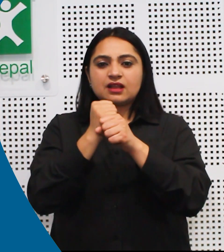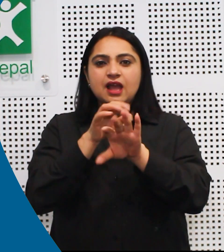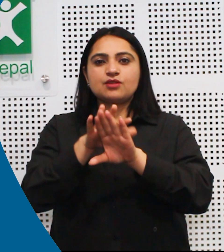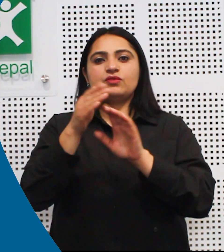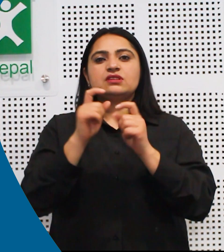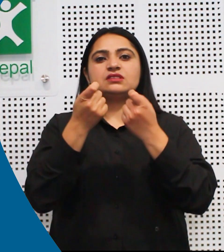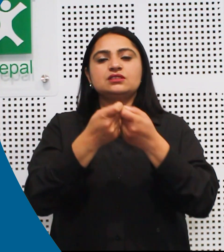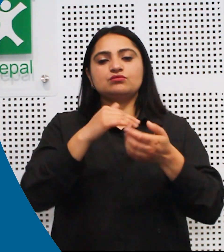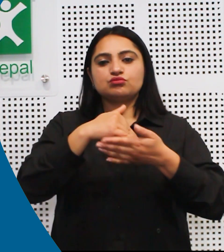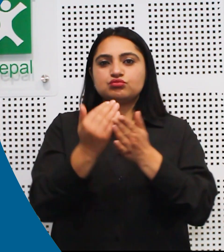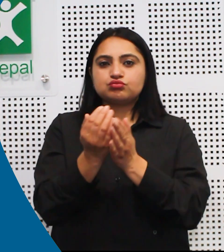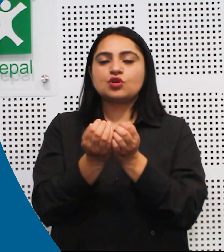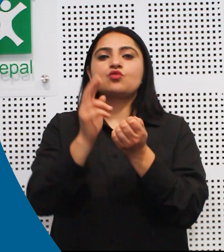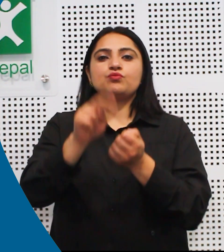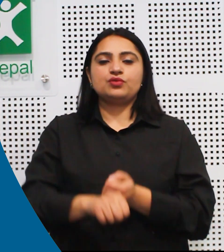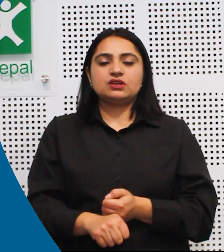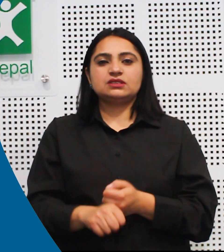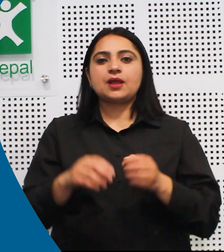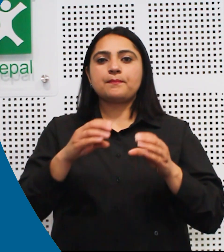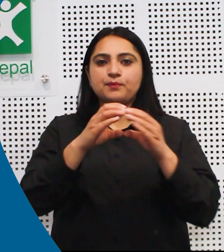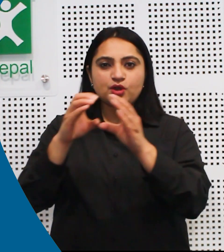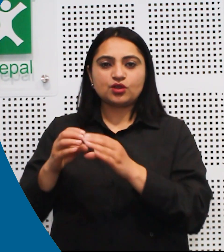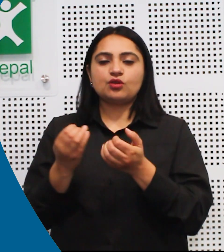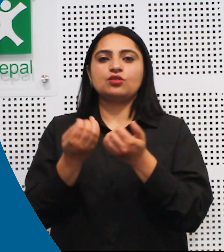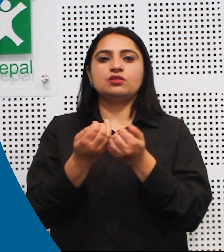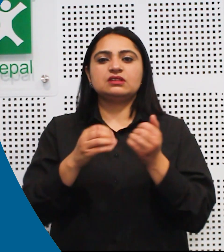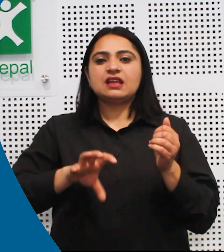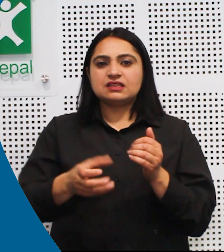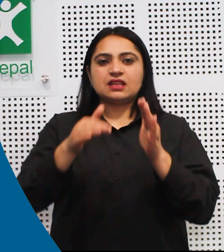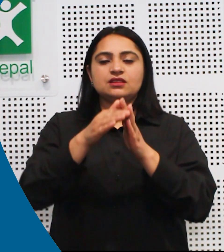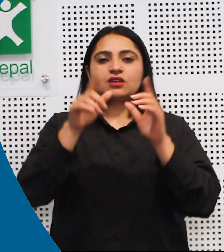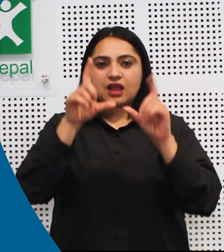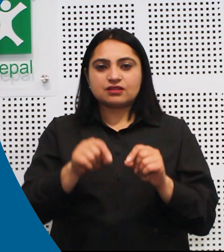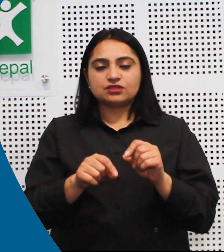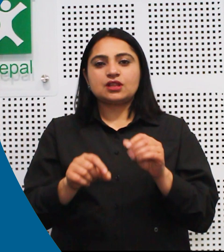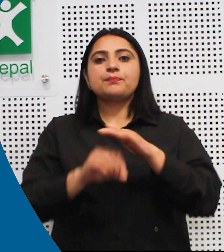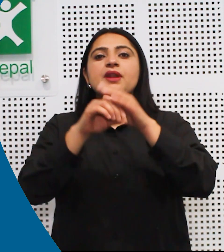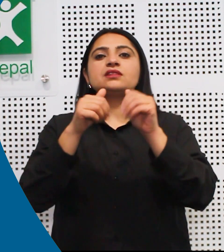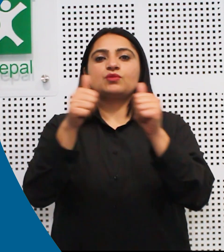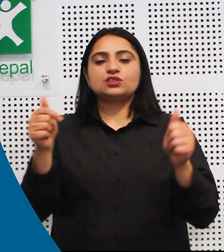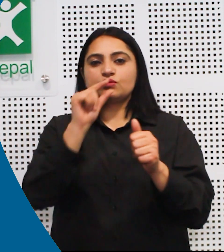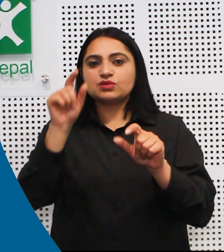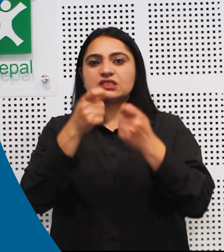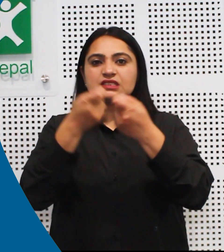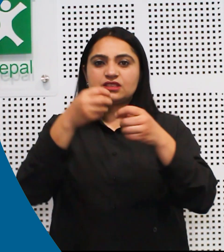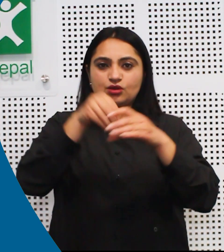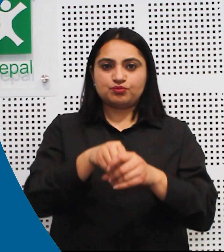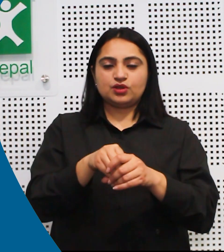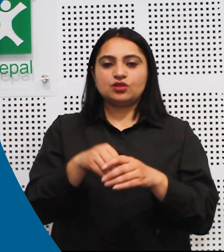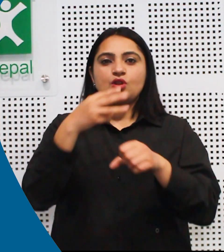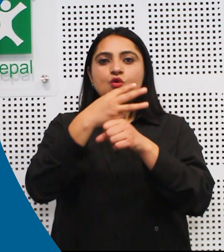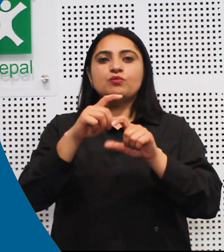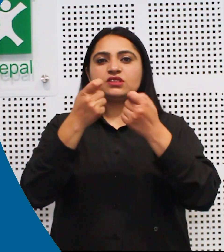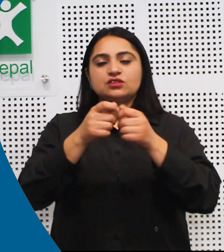क्षेत्रमा वर्गीकरण गर्नुपर्दछ। वर्गीकरण गर्दा स्थानीय तहको आवश्यकता र प्राथमिकता अनुसार विषय क्षेत्रभित्र